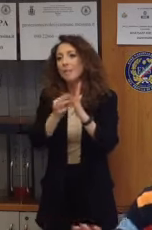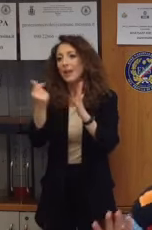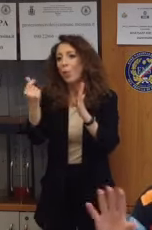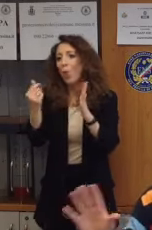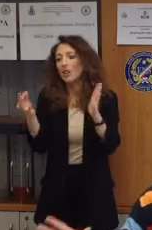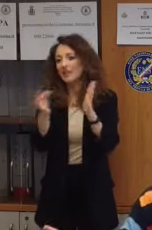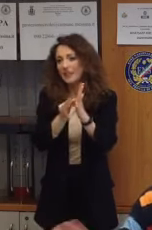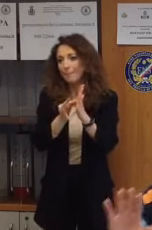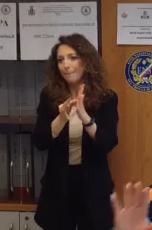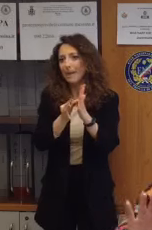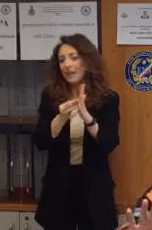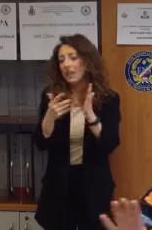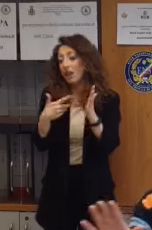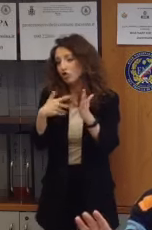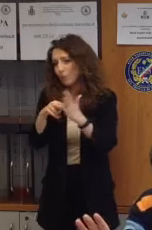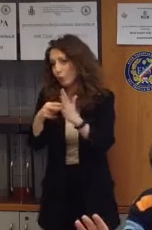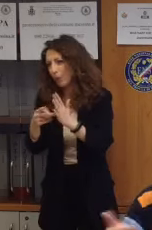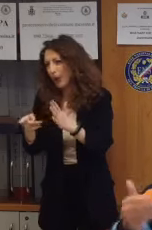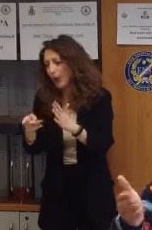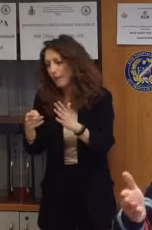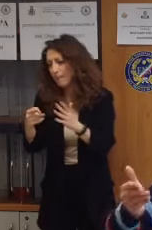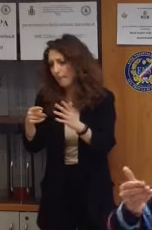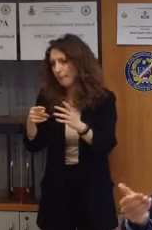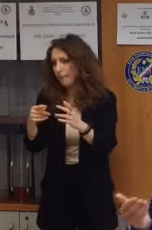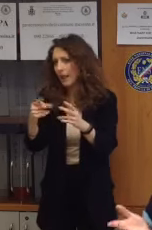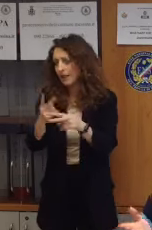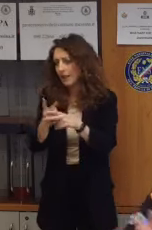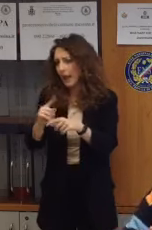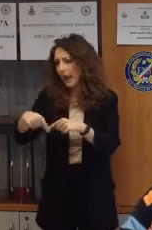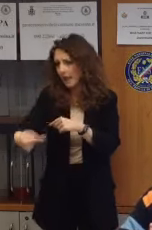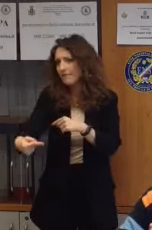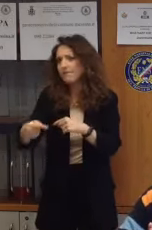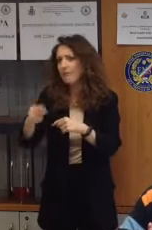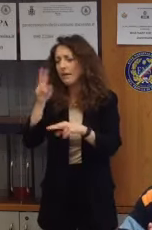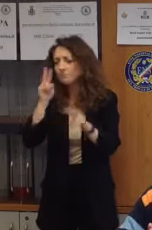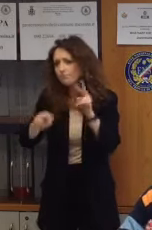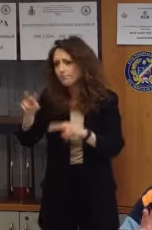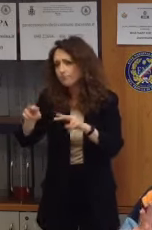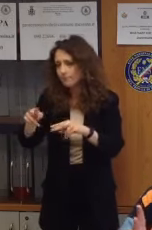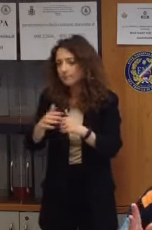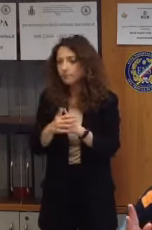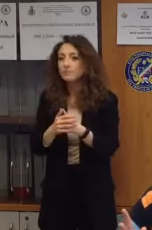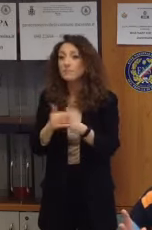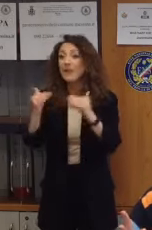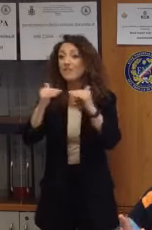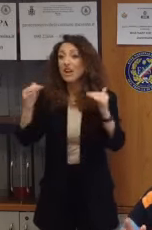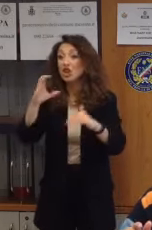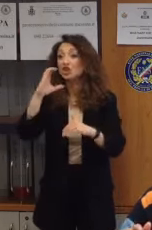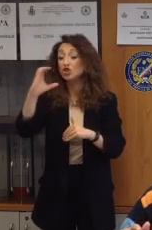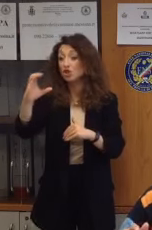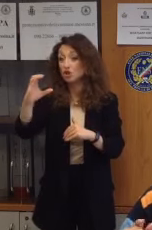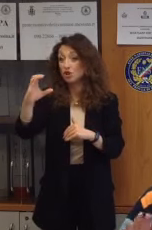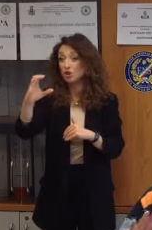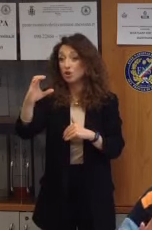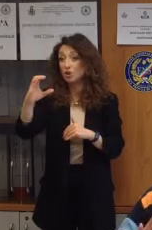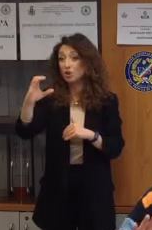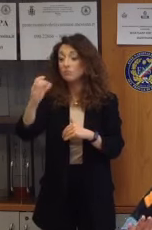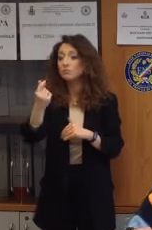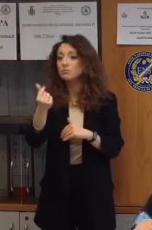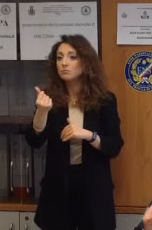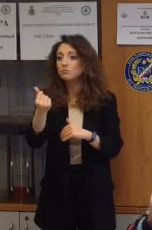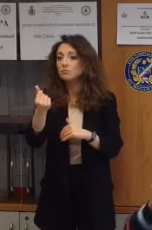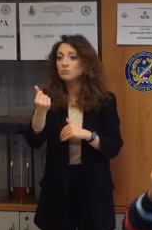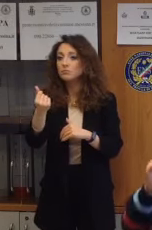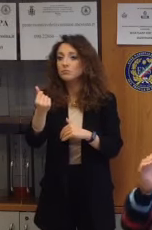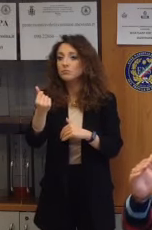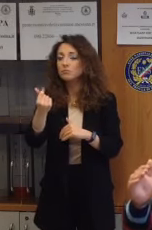problema che dobbiamo verificare, e lo verifichiamo, l'ho detto già io in premessa. Dopodiché fascia C, percepiscono